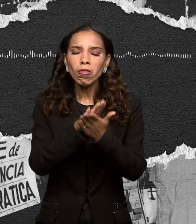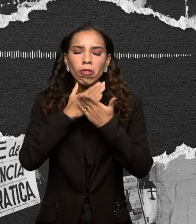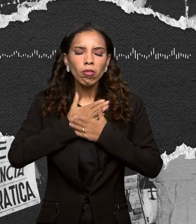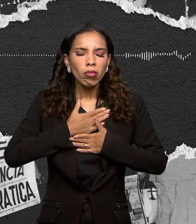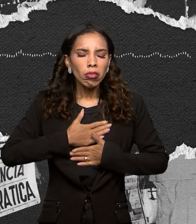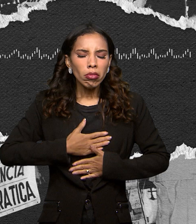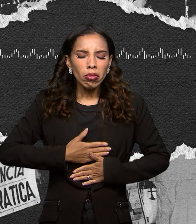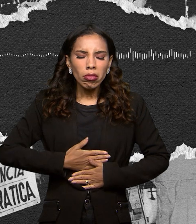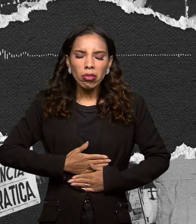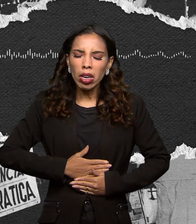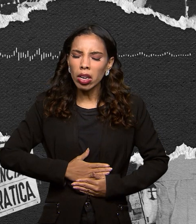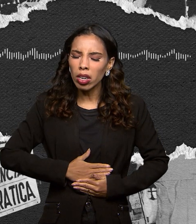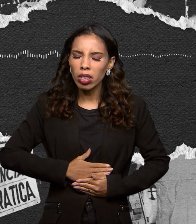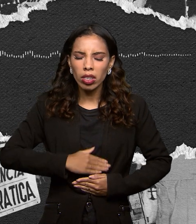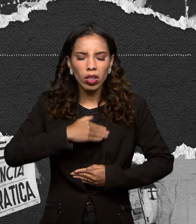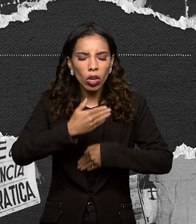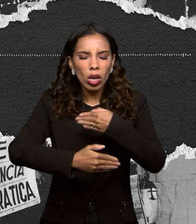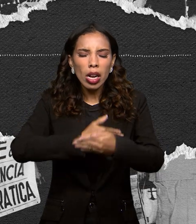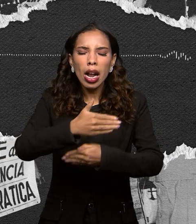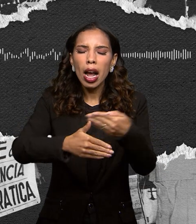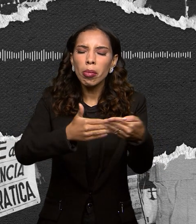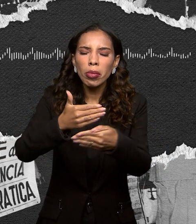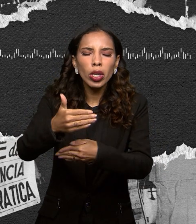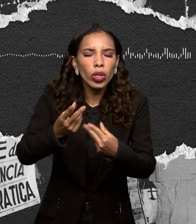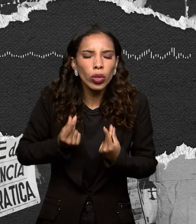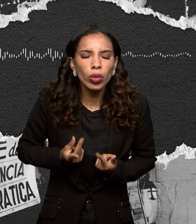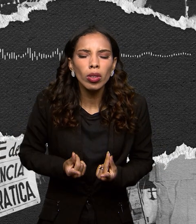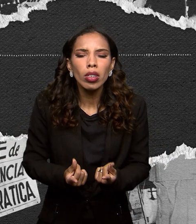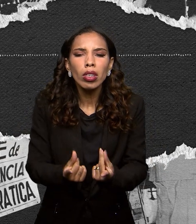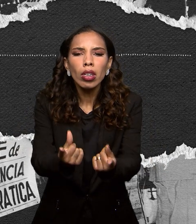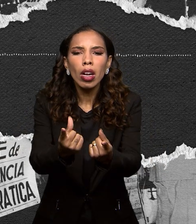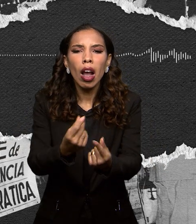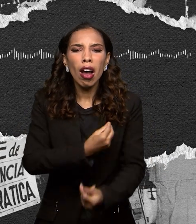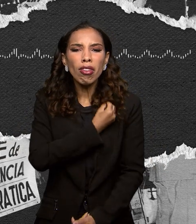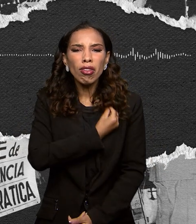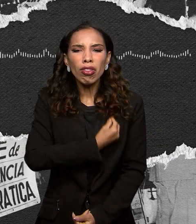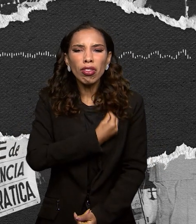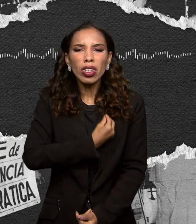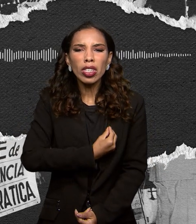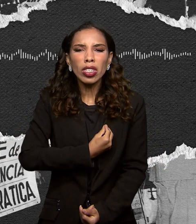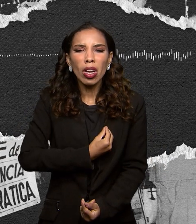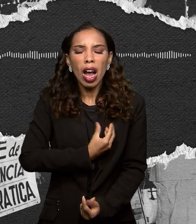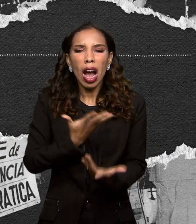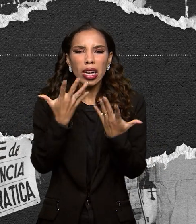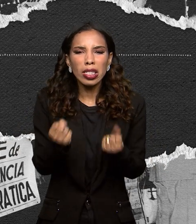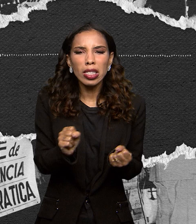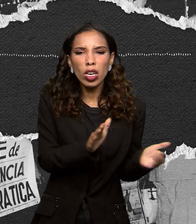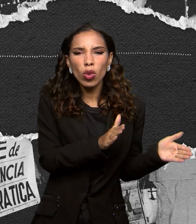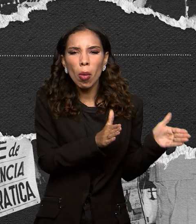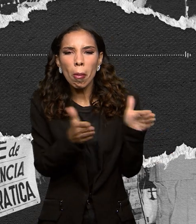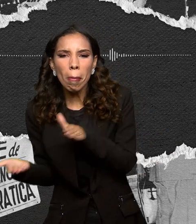primeiro passo no caminho da eternidade e saio da vida para entrar na história.